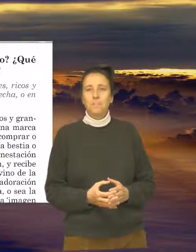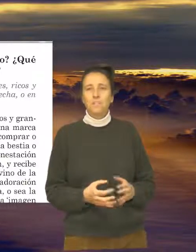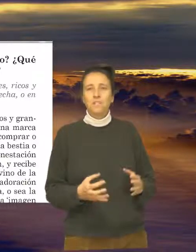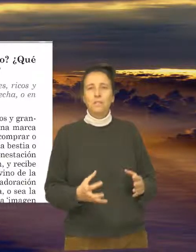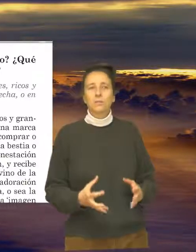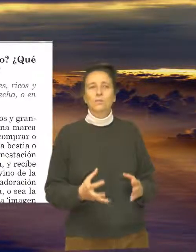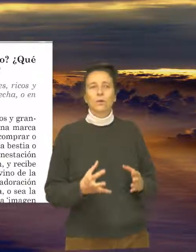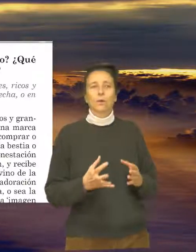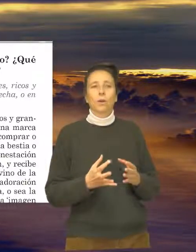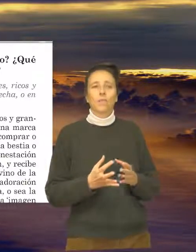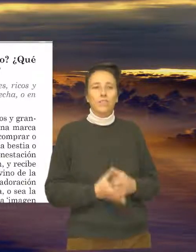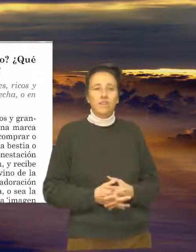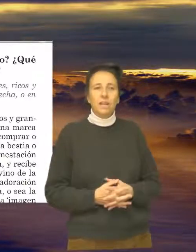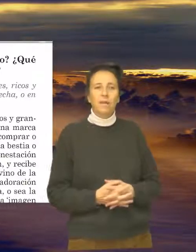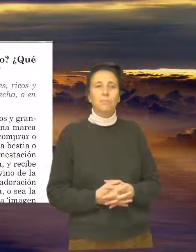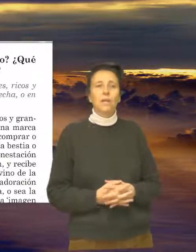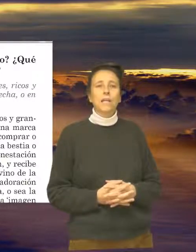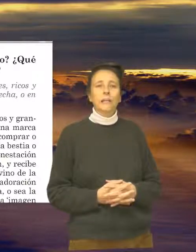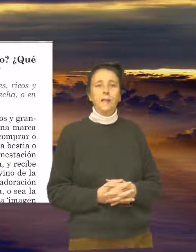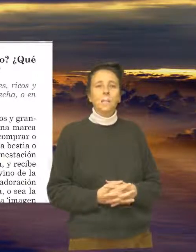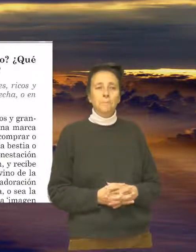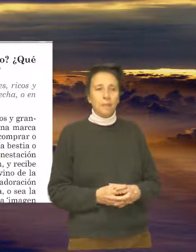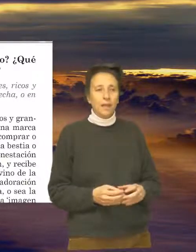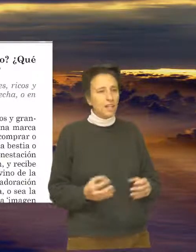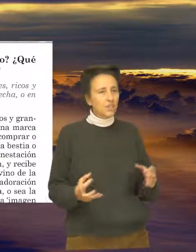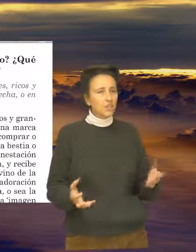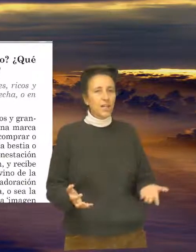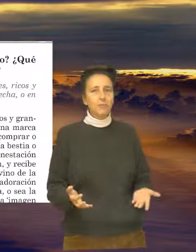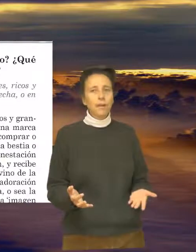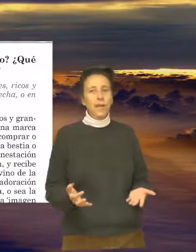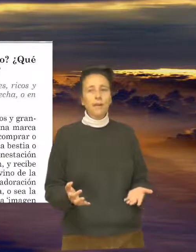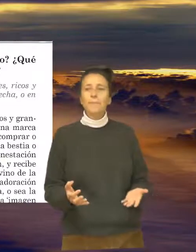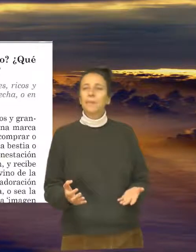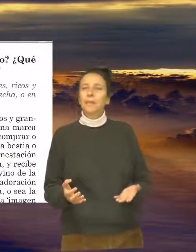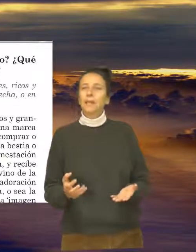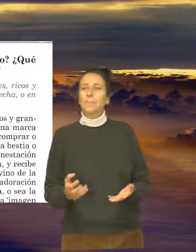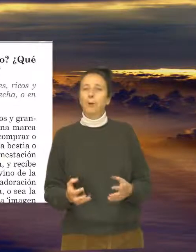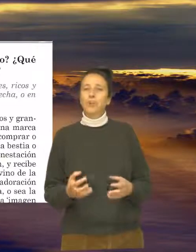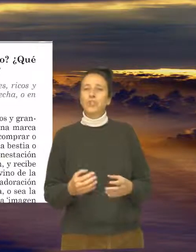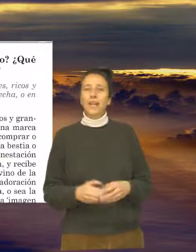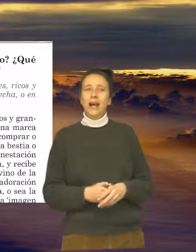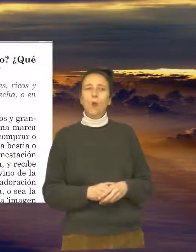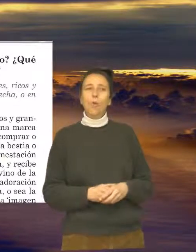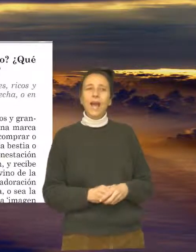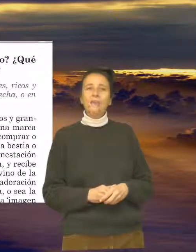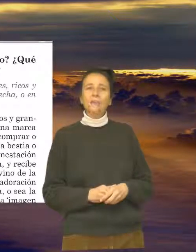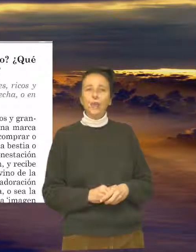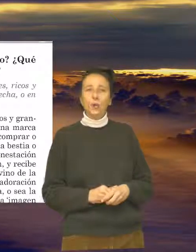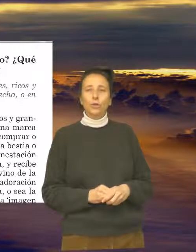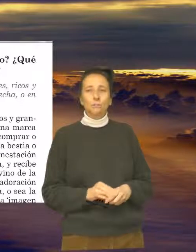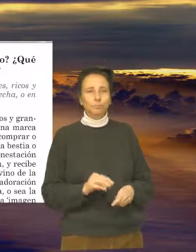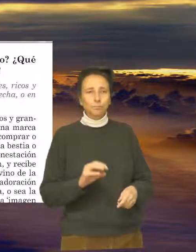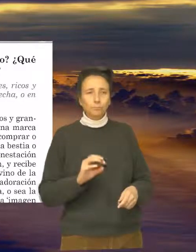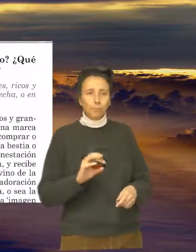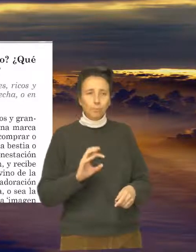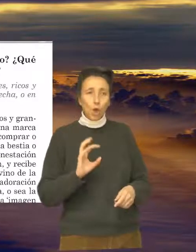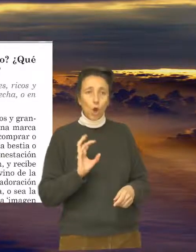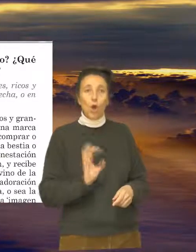esa misma institución civil y política. Y eso significa que tampoco será una